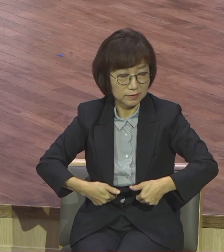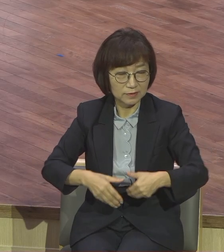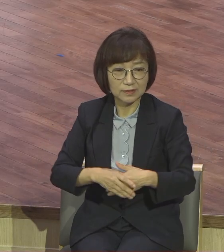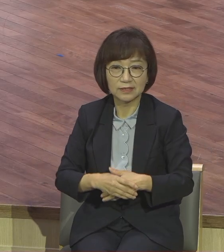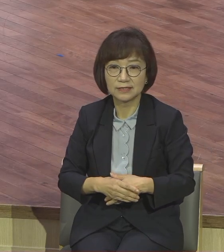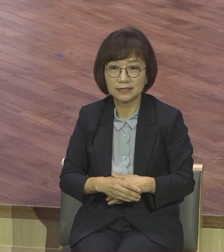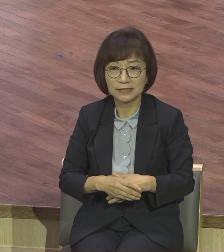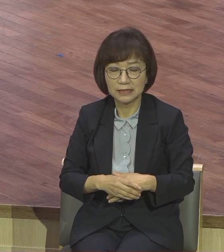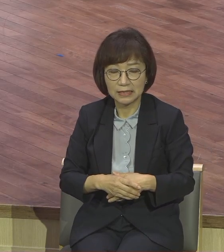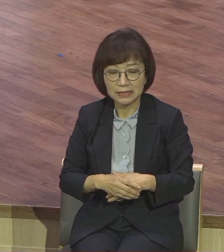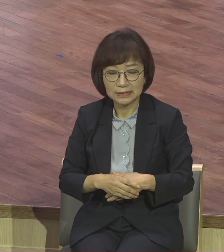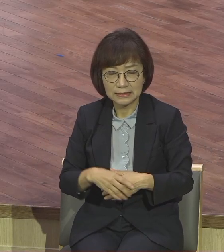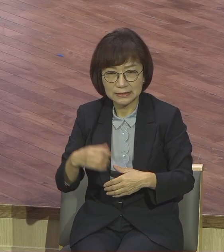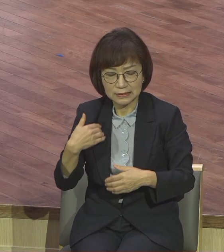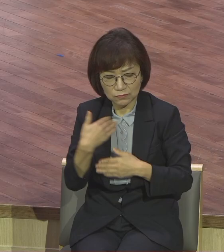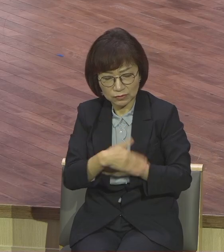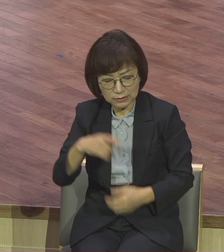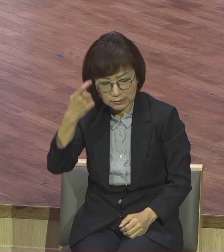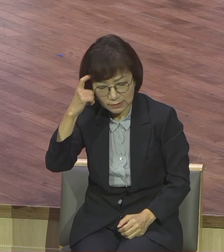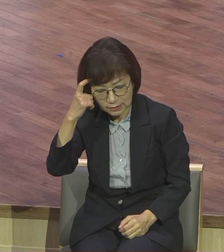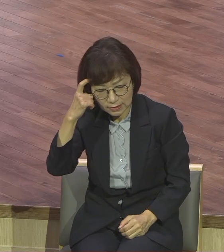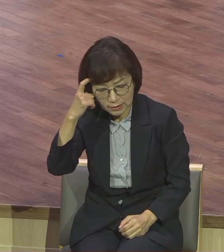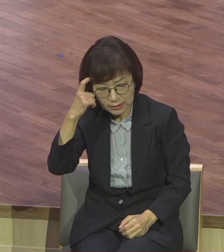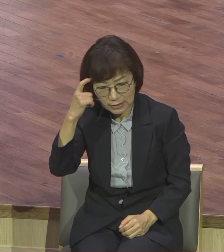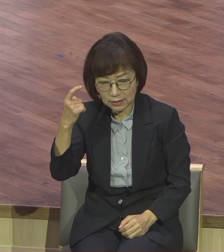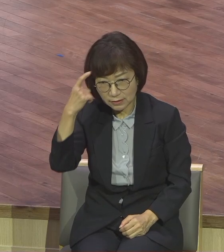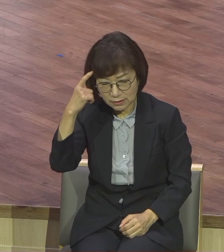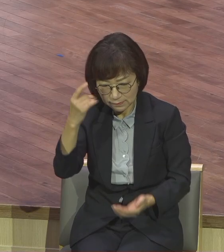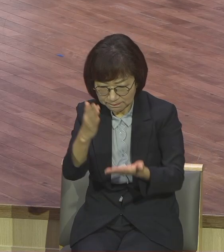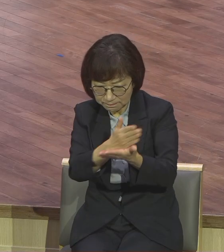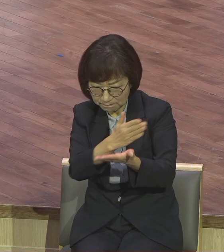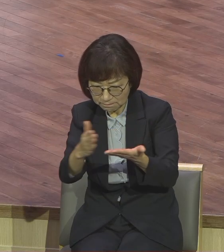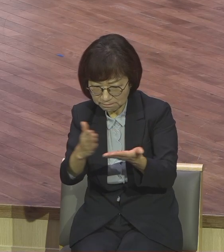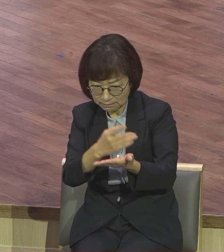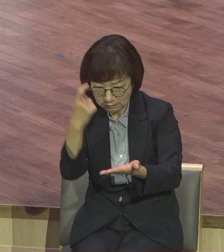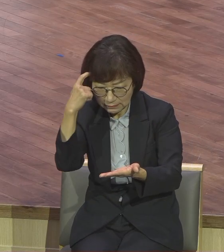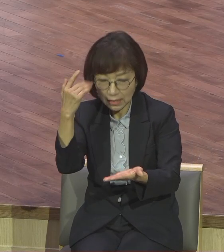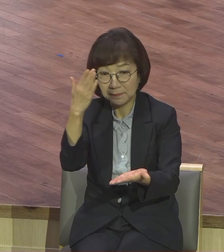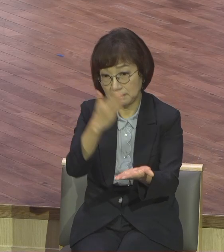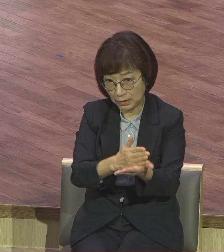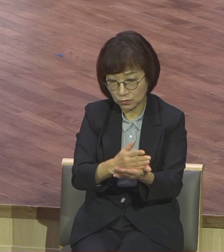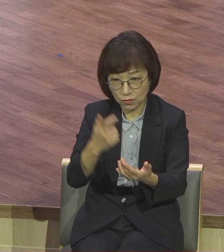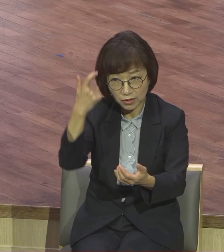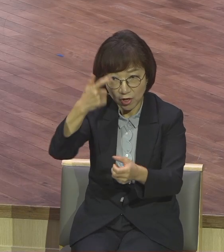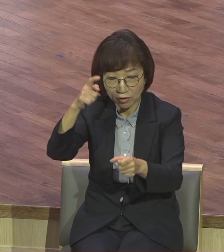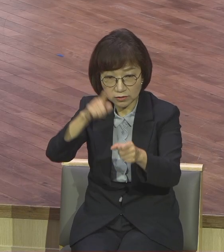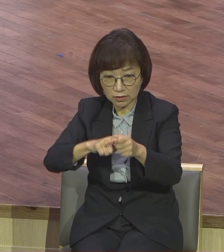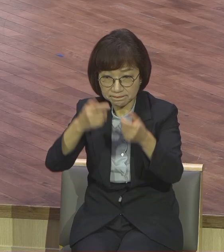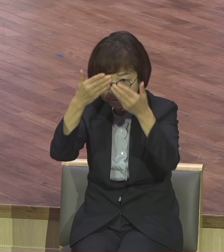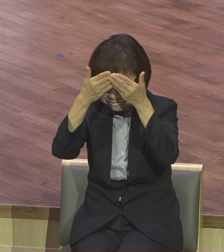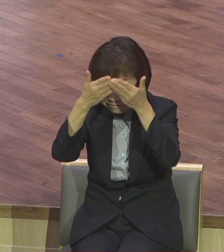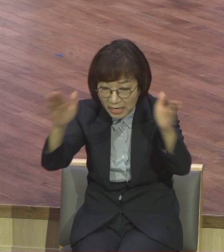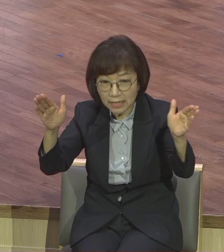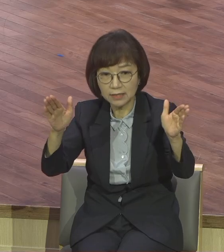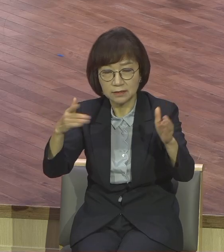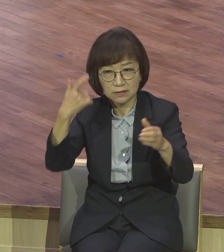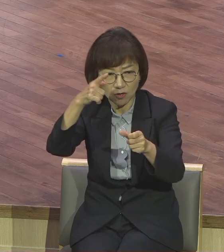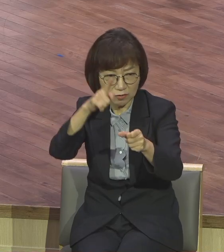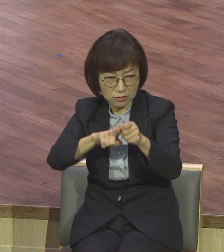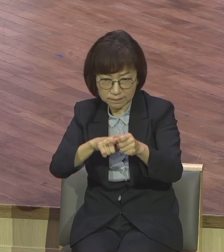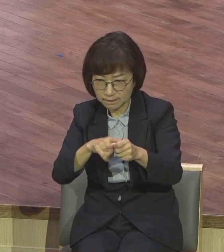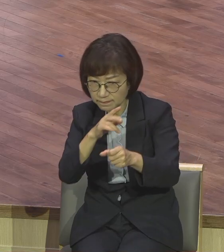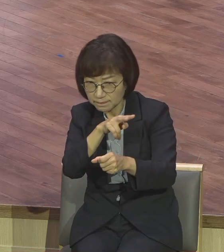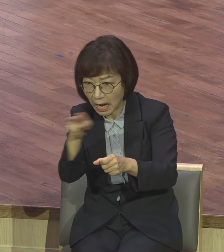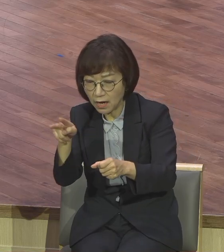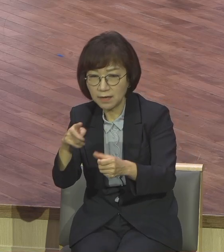돼요. 육신적인 생각도 있고 육신적인 판단도 있는데 영적 생각, 영적 판단을 못해요. 문제만 오면